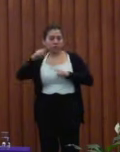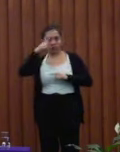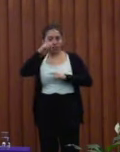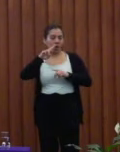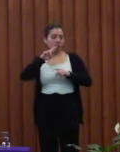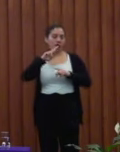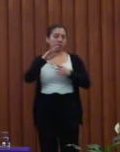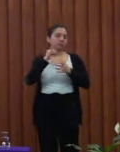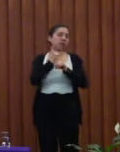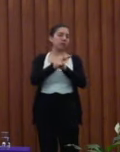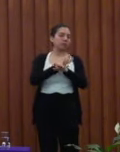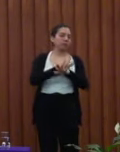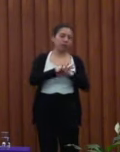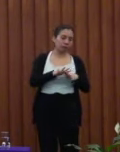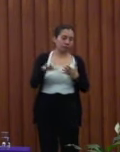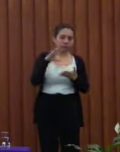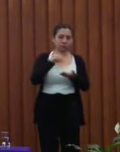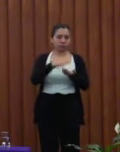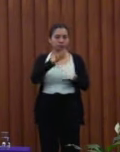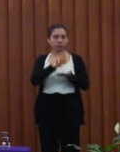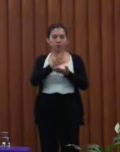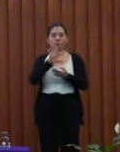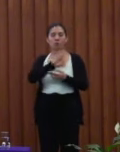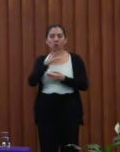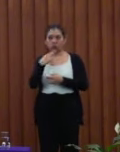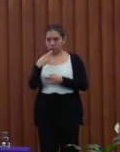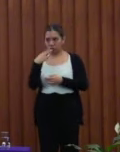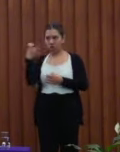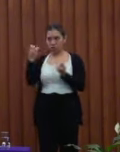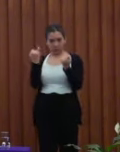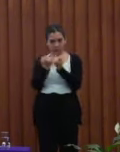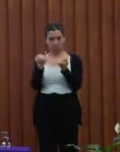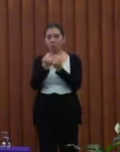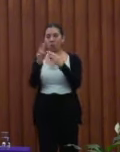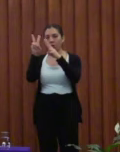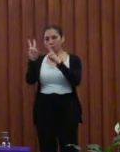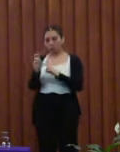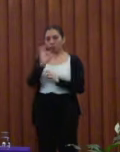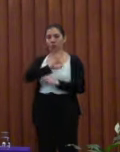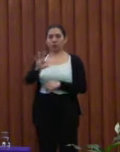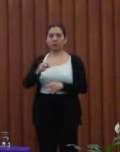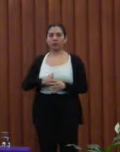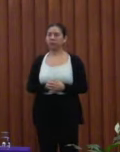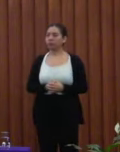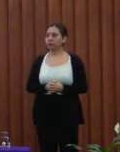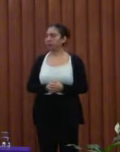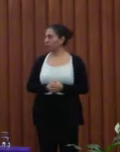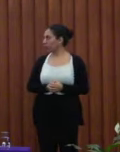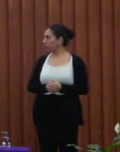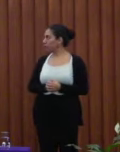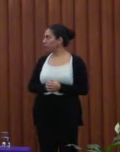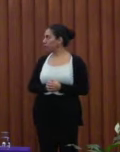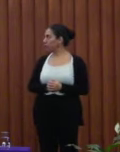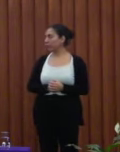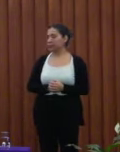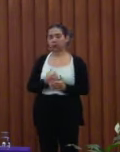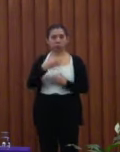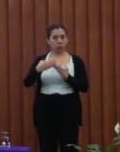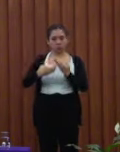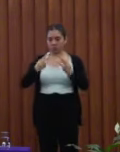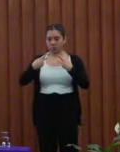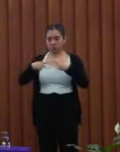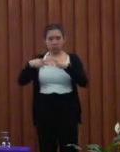otra persona, puedan utilizar esta información. Las gráficas también se pueden descargar. Y todo esto siempre va a estar accesible para el público.